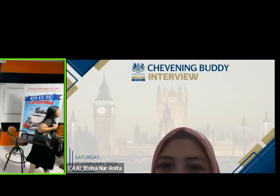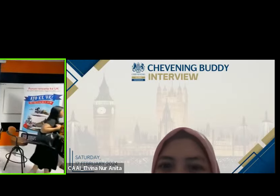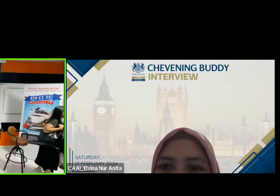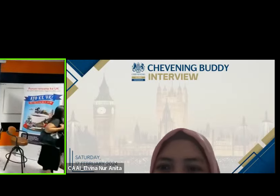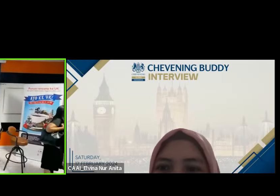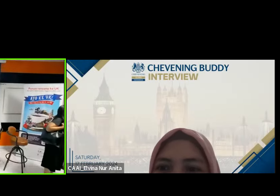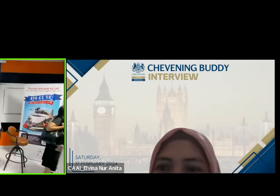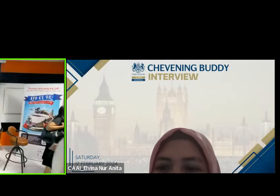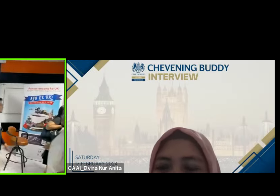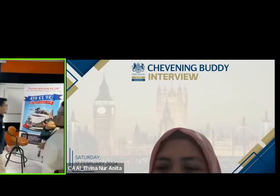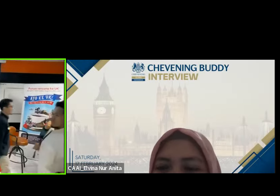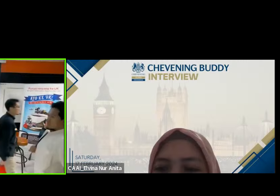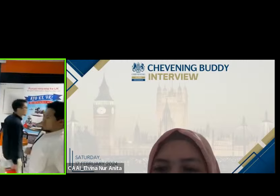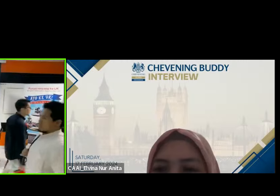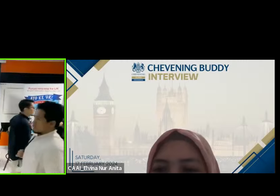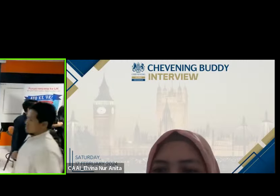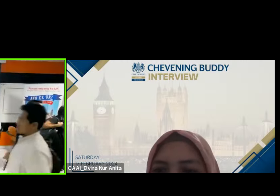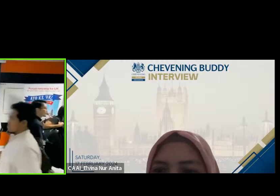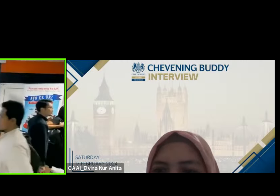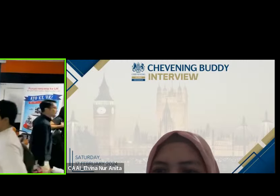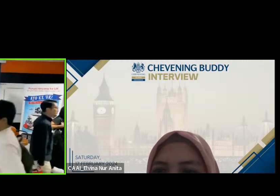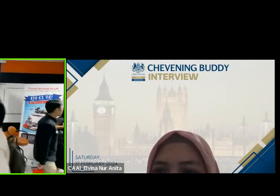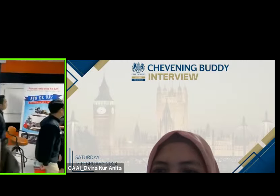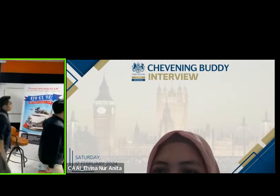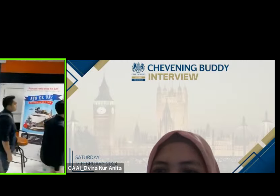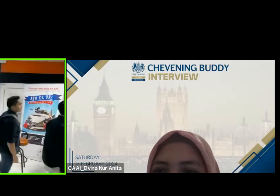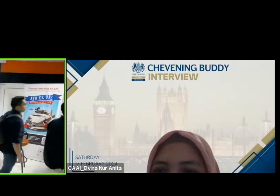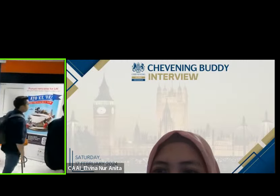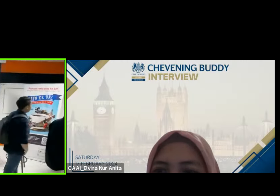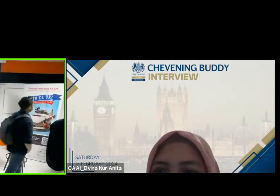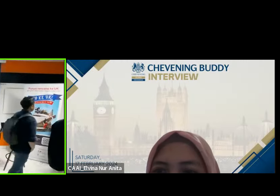diassign juga ke Breakout room untuk yang ini